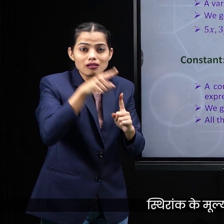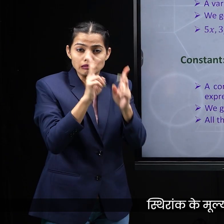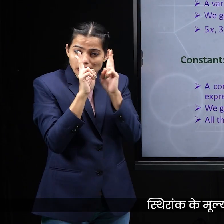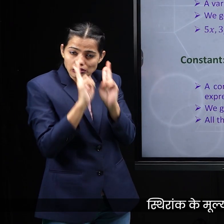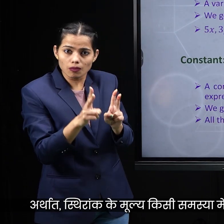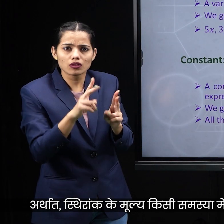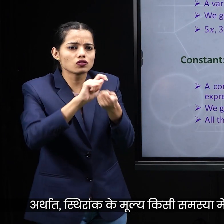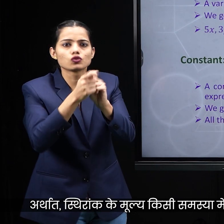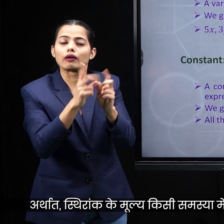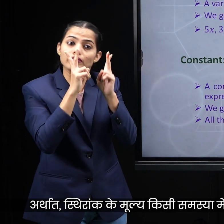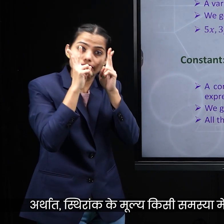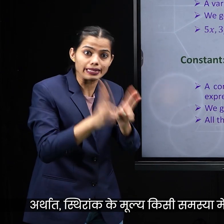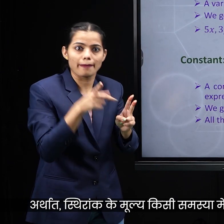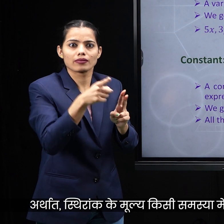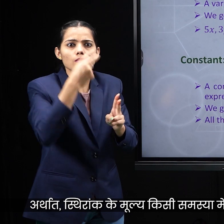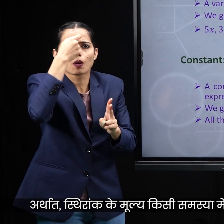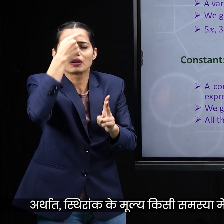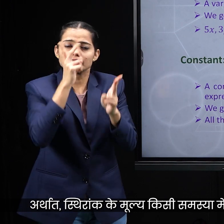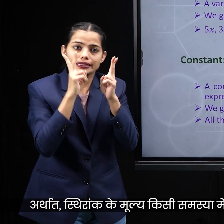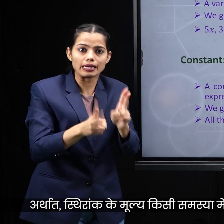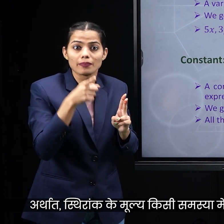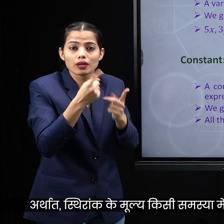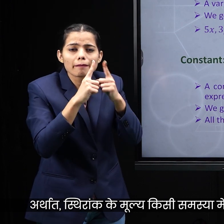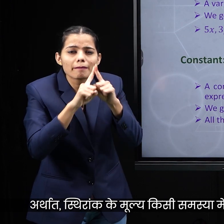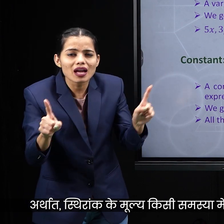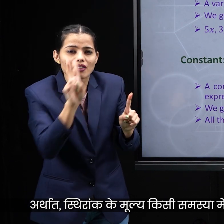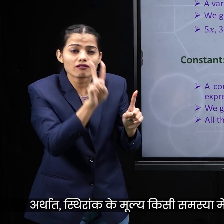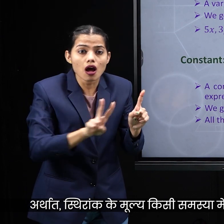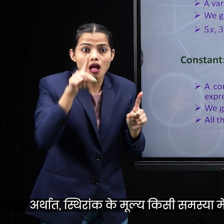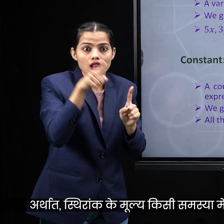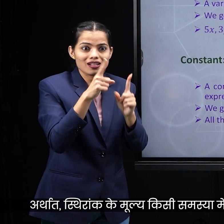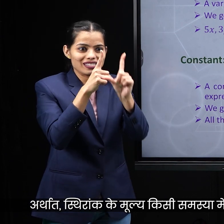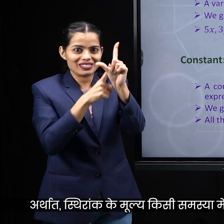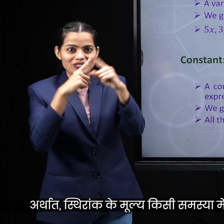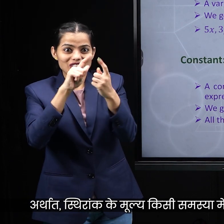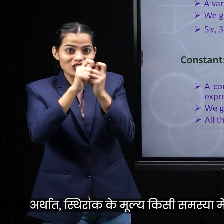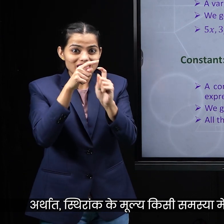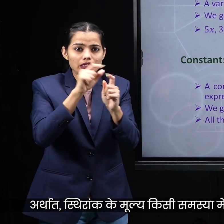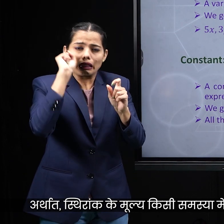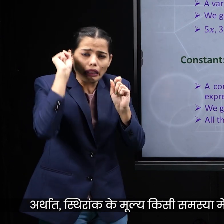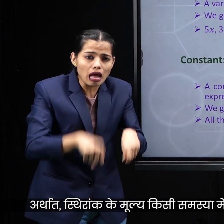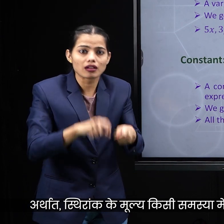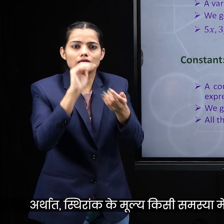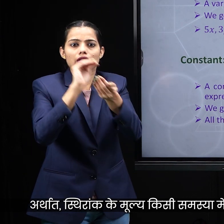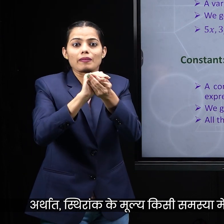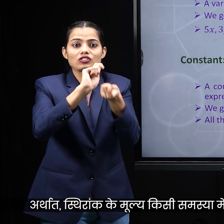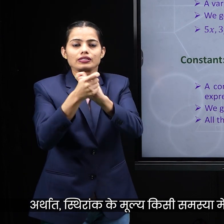रहते हैं, अर्थात स्थिरांक के मूल्य किसी समस्या में नहीं बदलते हैं, लेकिन एक चर का